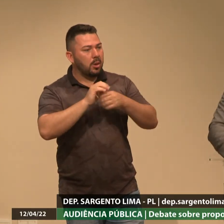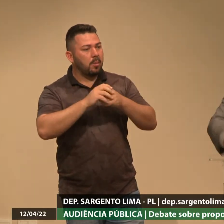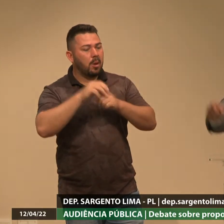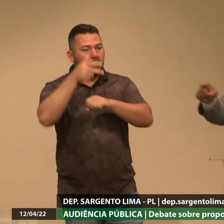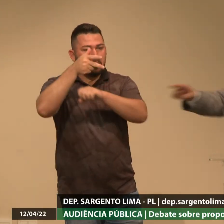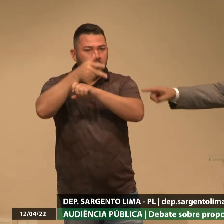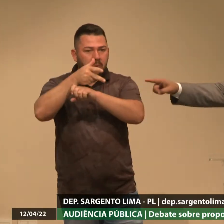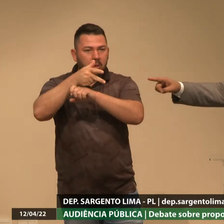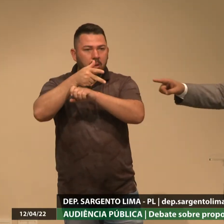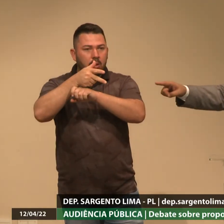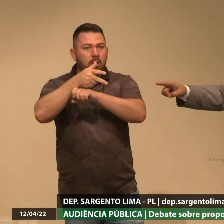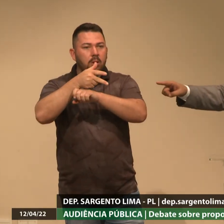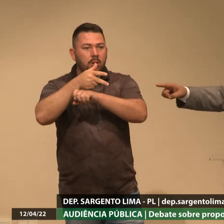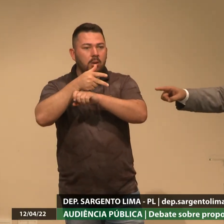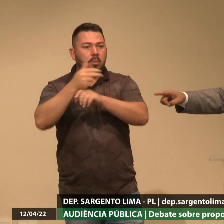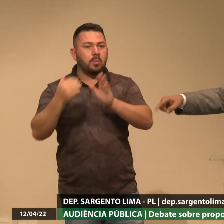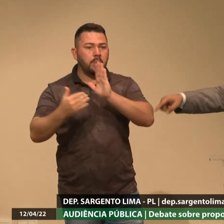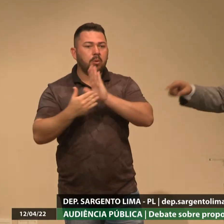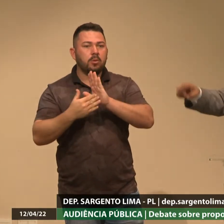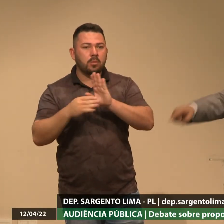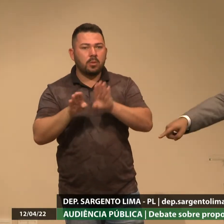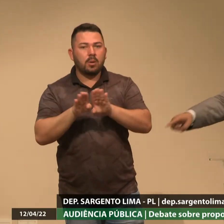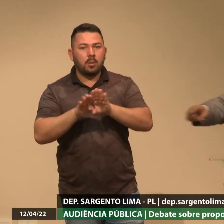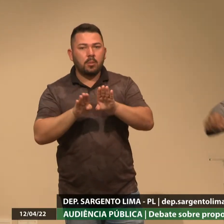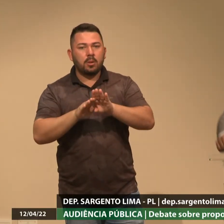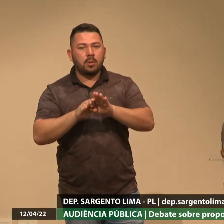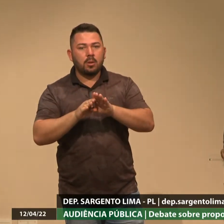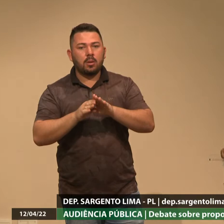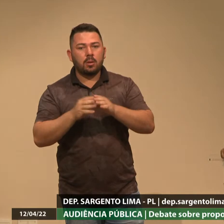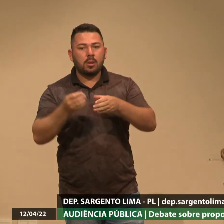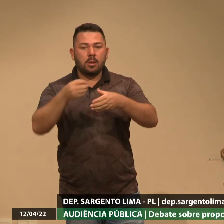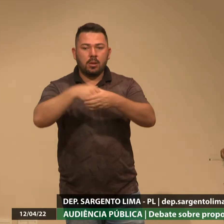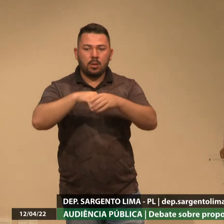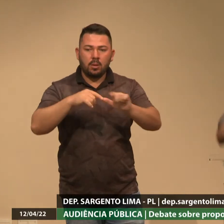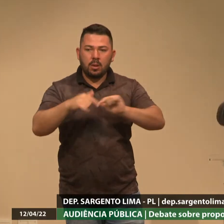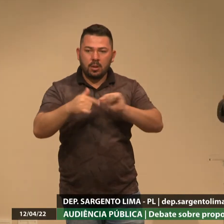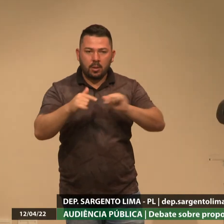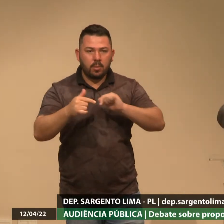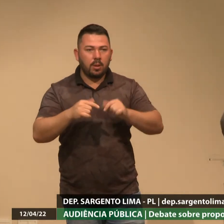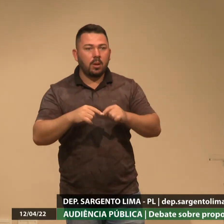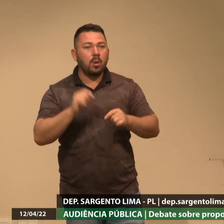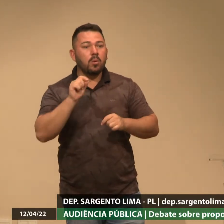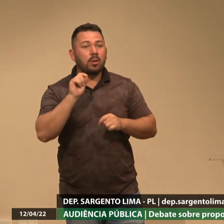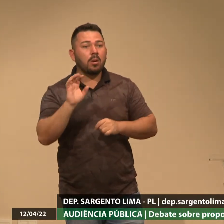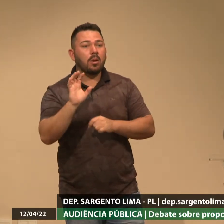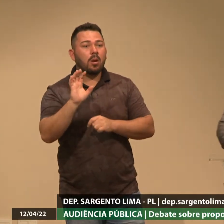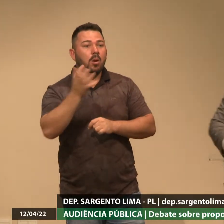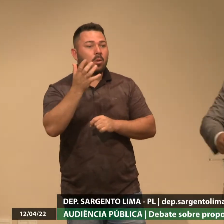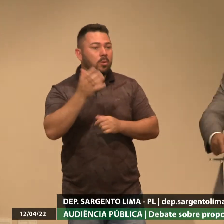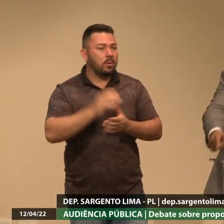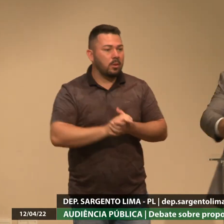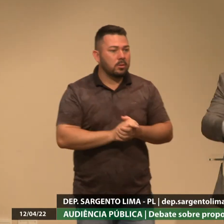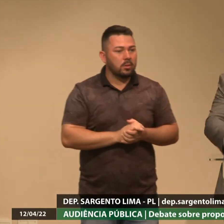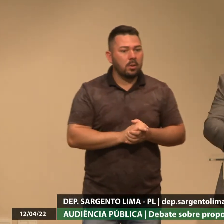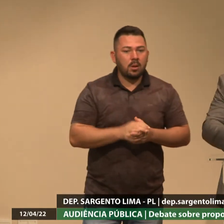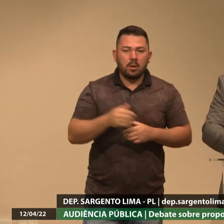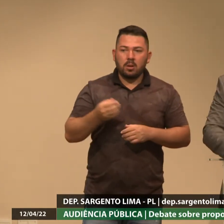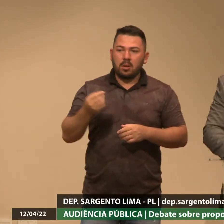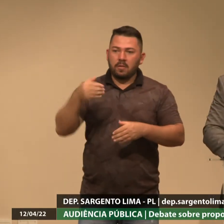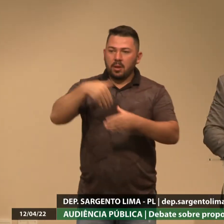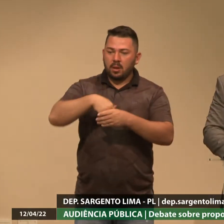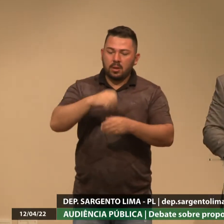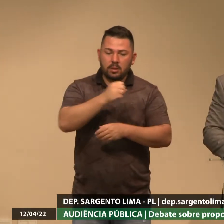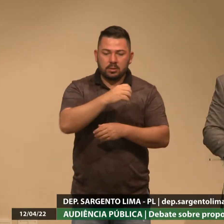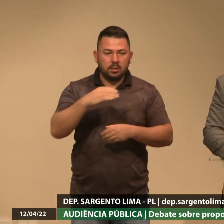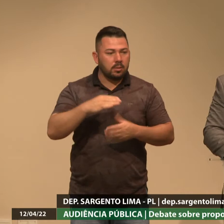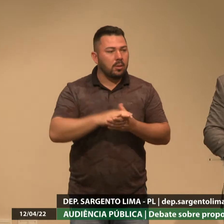segurança privada e por último ele vai colocar dentro da empresa deles as máquinas as pessoas trabalhando o que que acontece em Santa Catarina o sujeito vem aqui